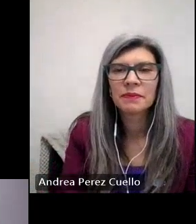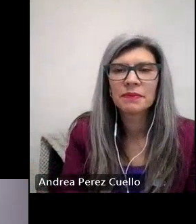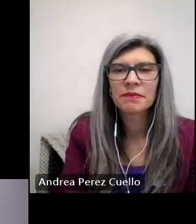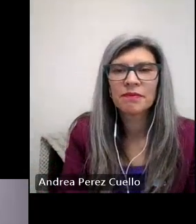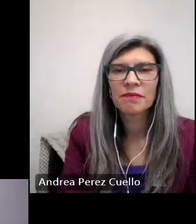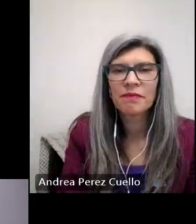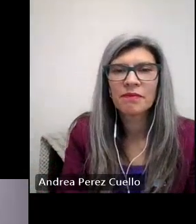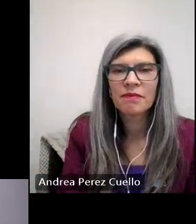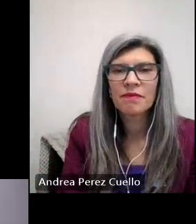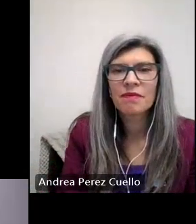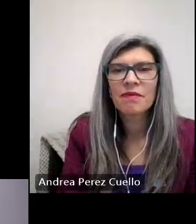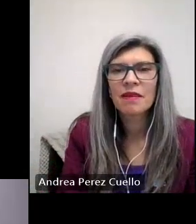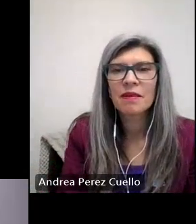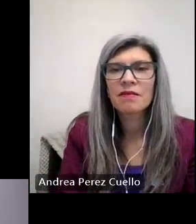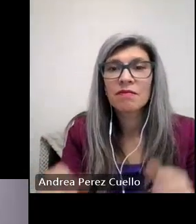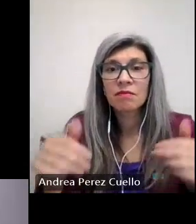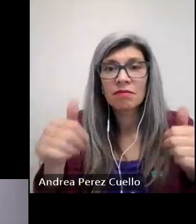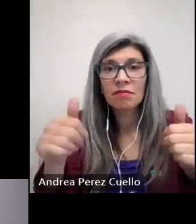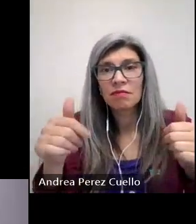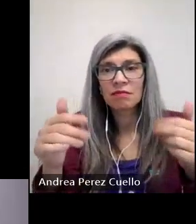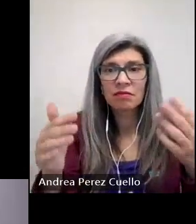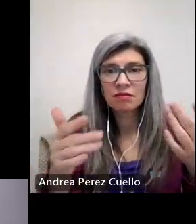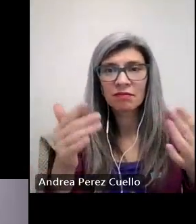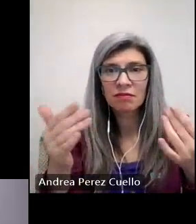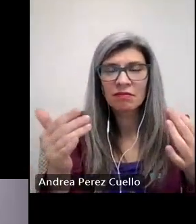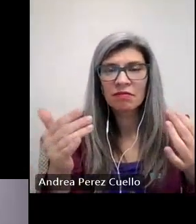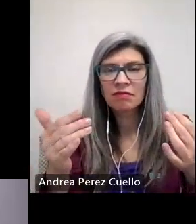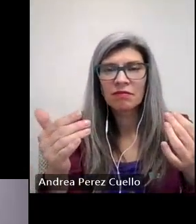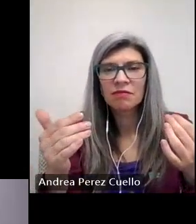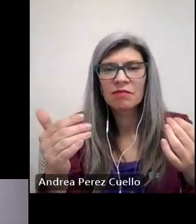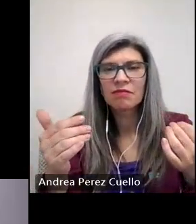¿Qué palabra difícil, por ejemplo?